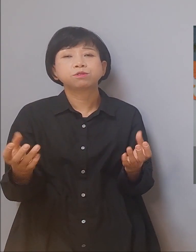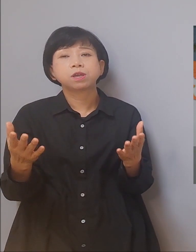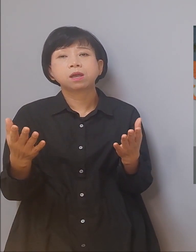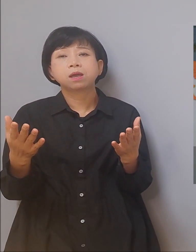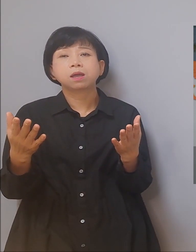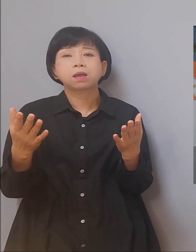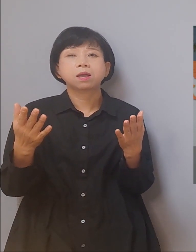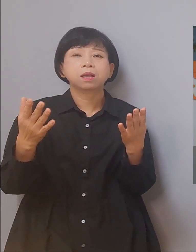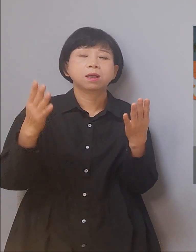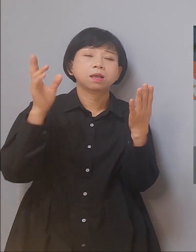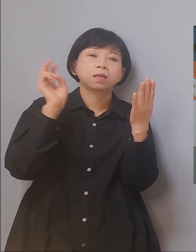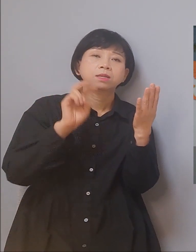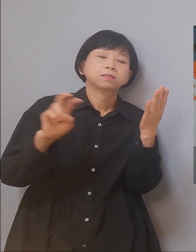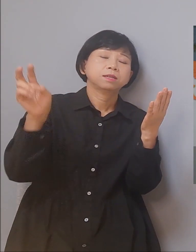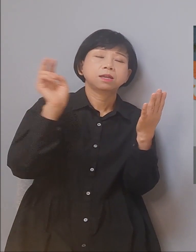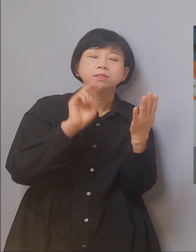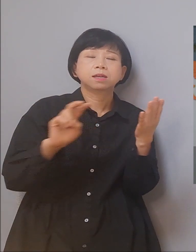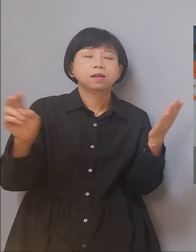할렐루야